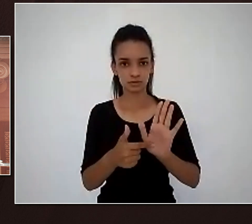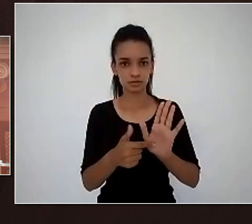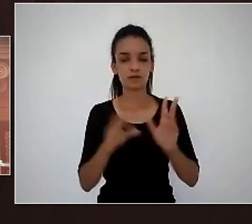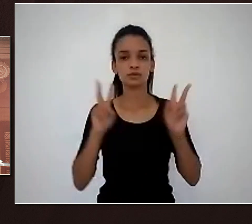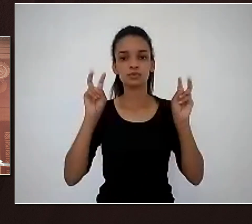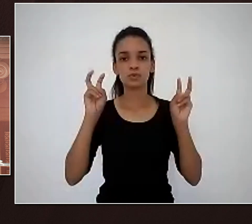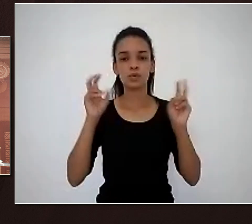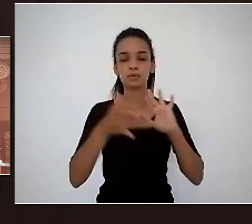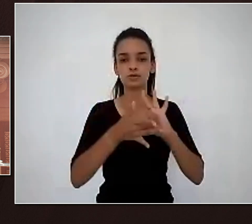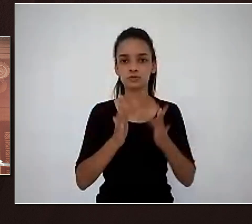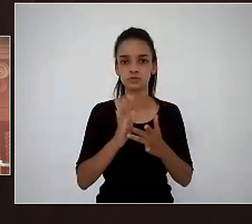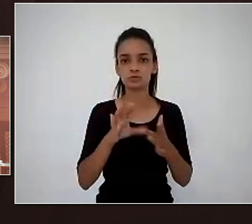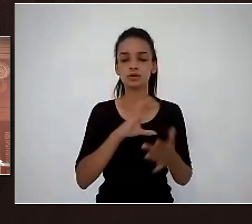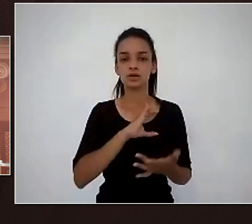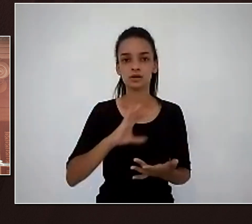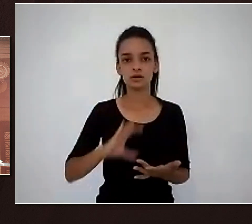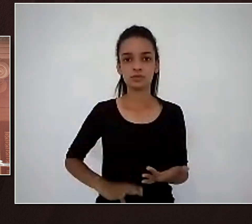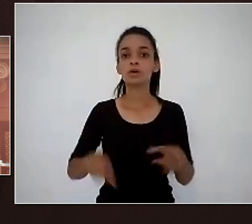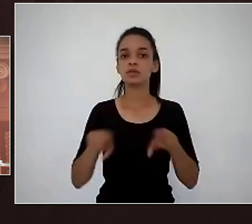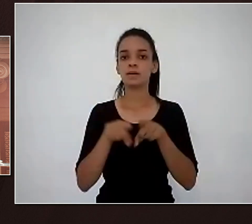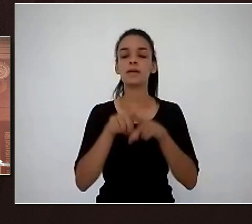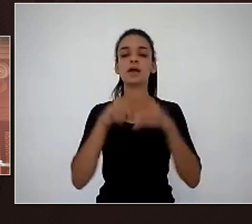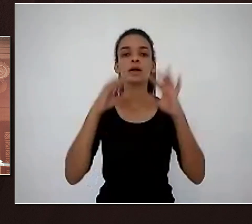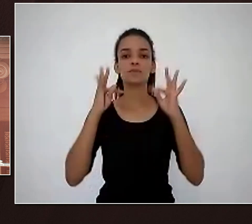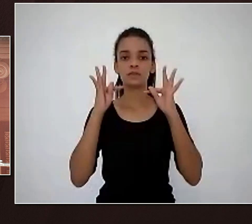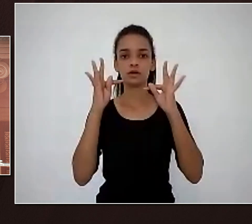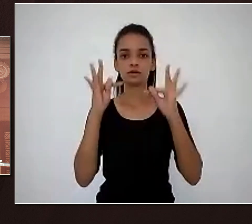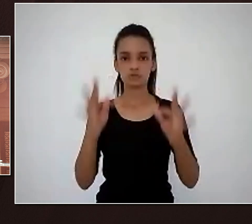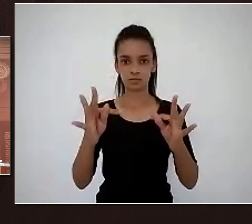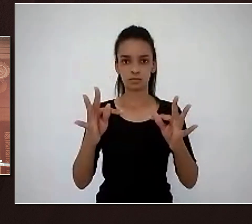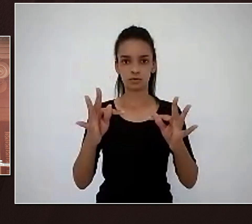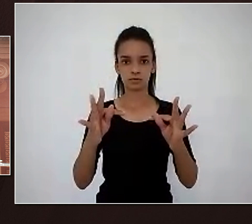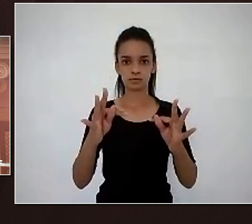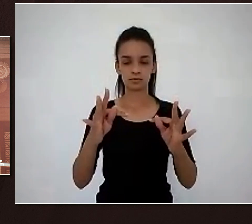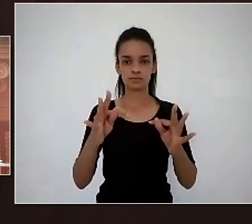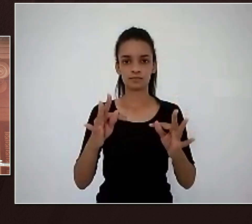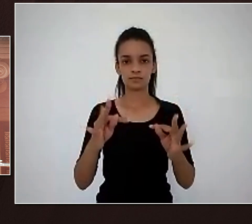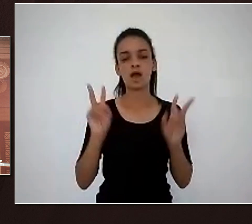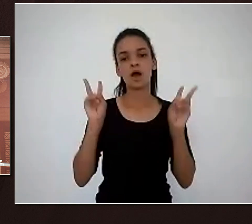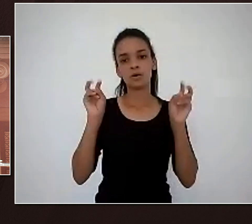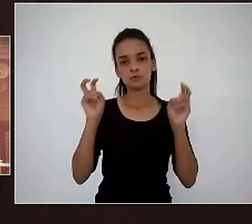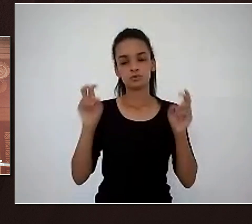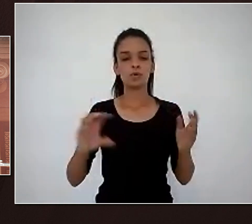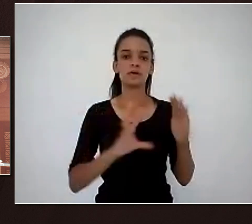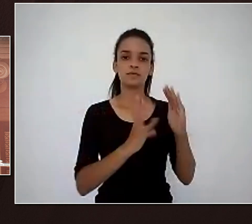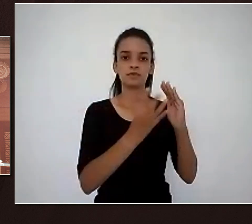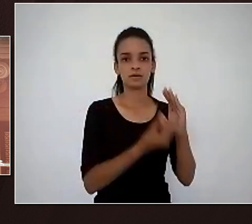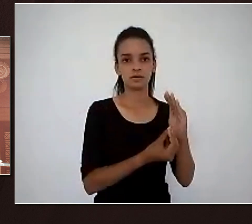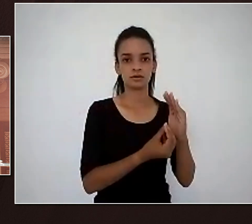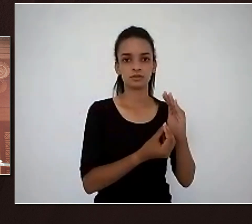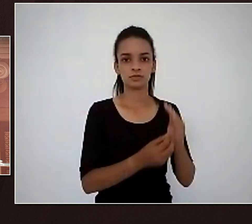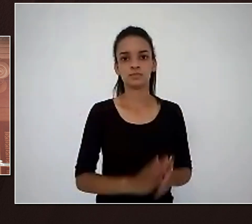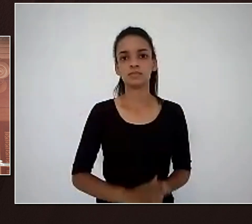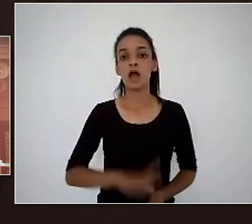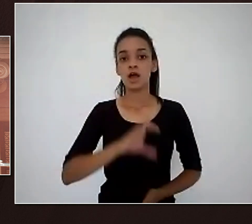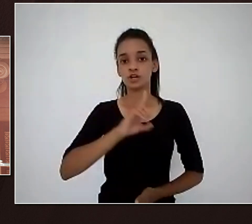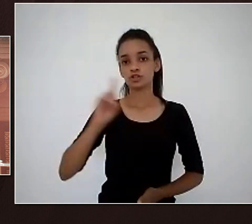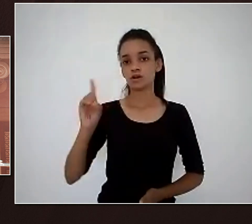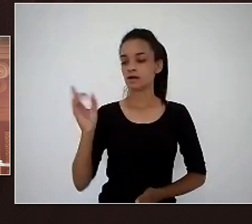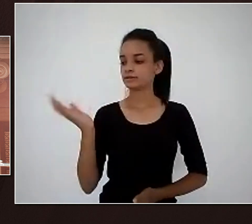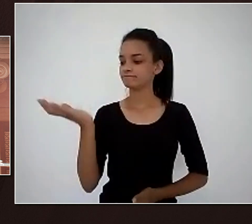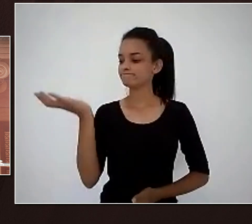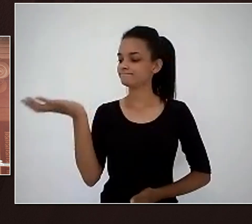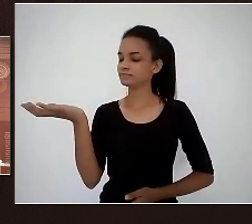testemunho de Jesus Cristo que se refere à igreja. E o Senhor segura com a sua mão direita as sete estrelas, que